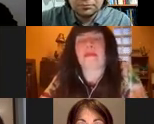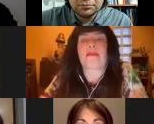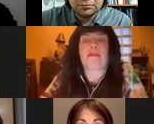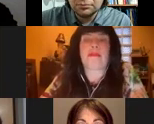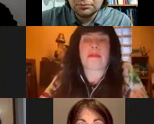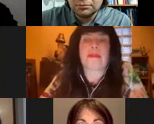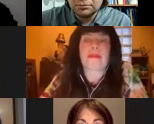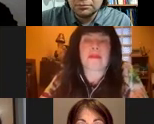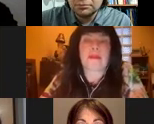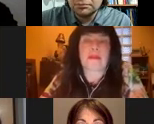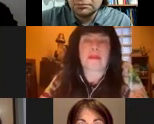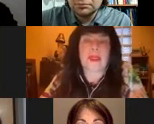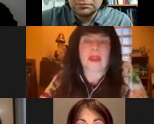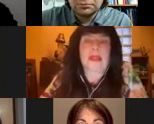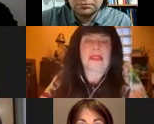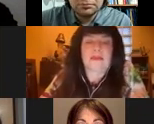sistémico-funcional.